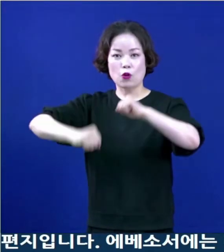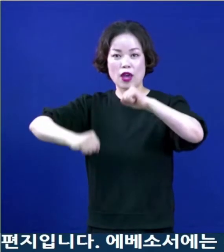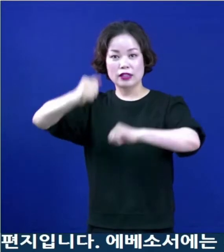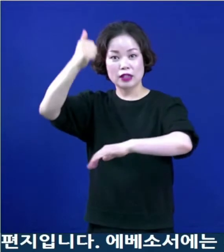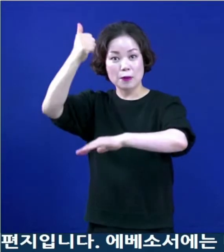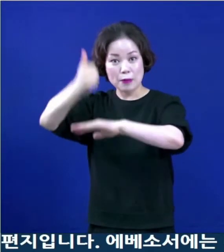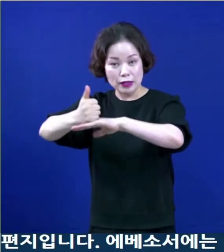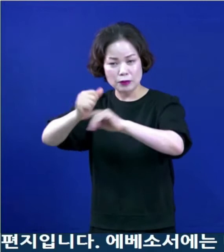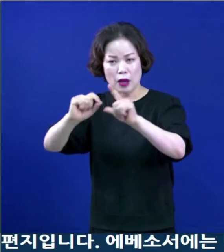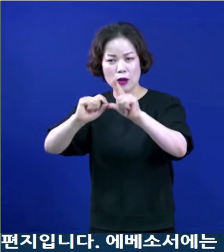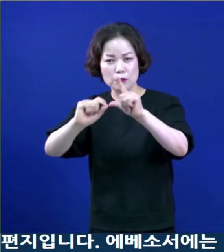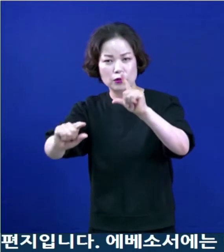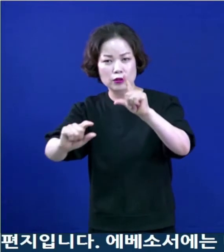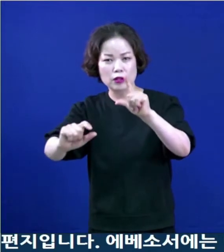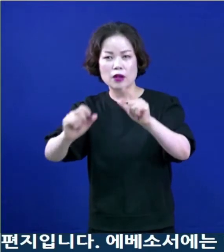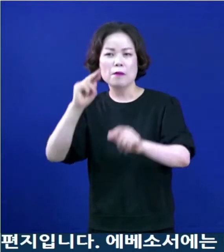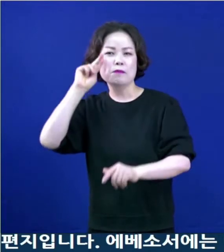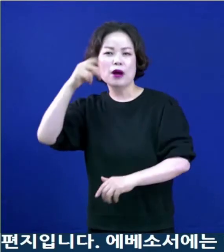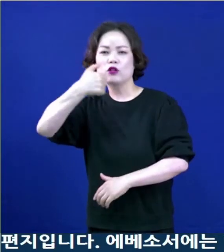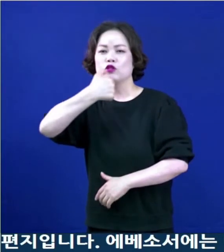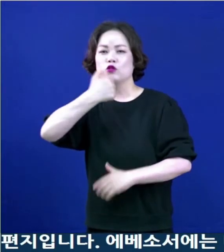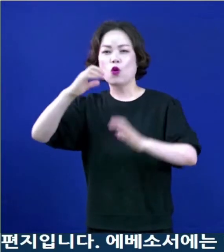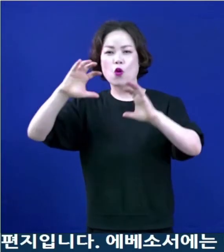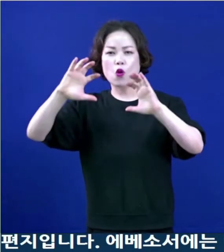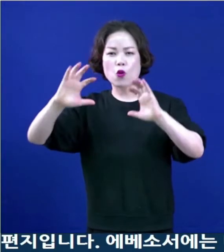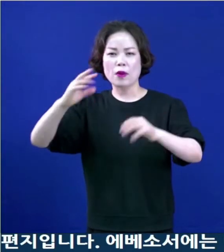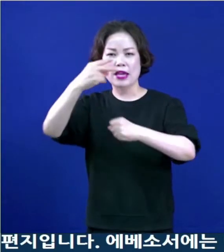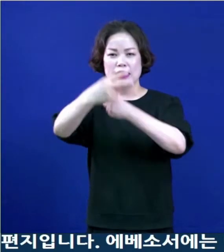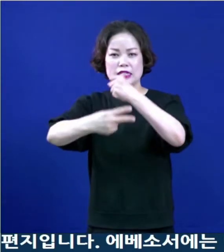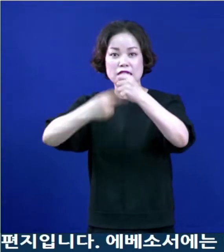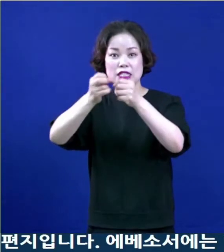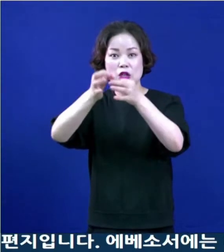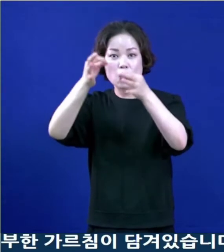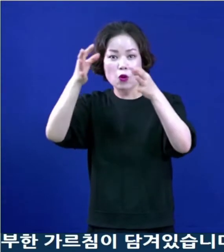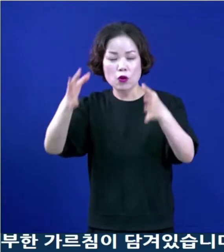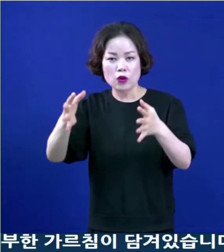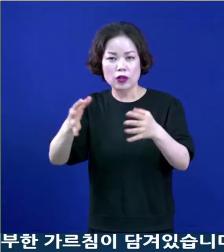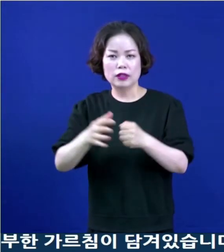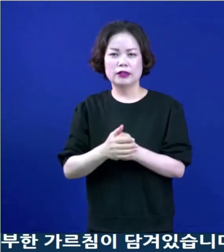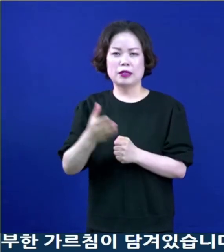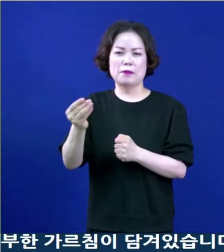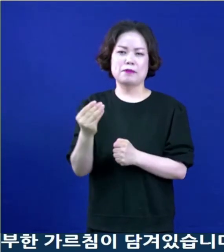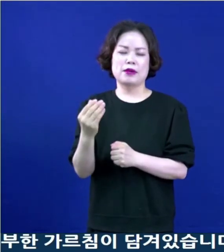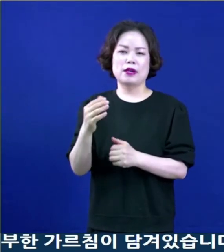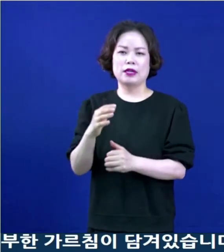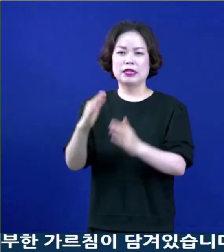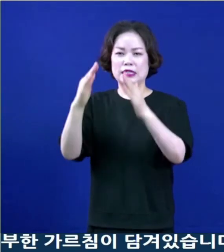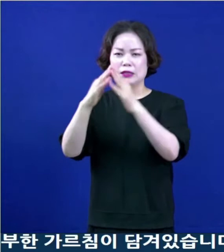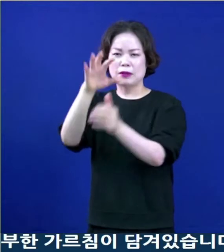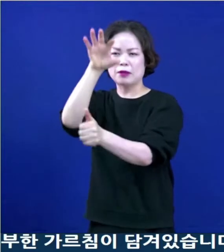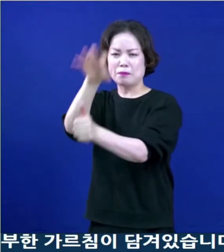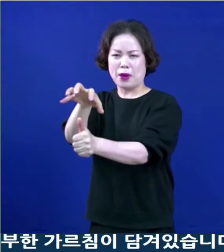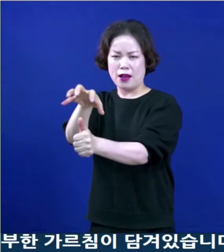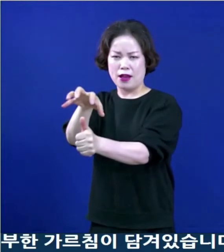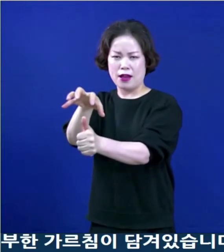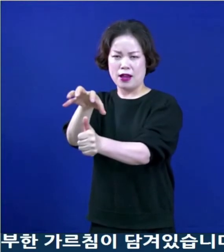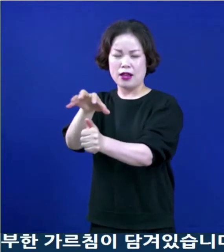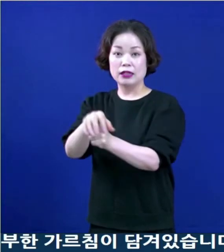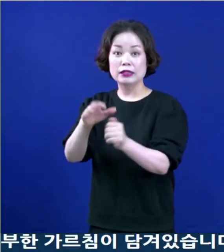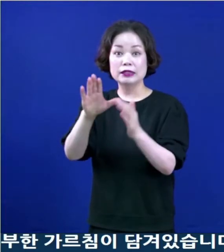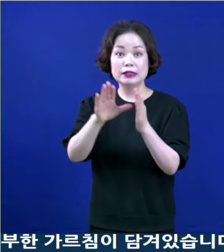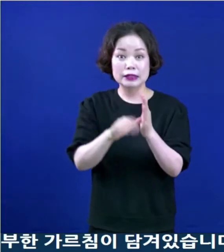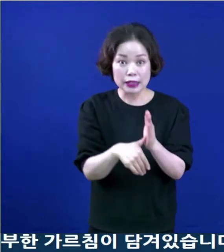바울이 로마에 가서 2해 동안을 셋집을 빌어서 감금 상태에 놓여 있었는데,